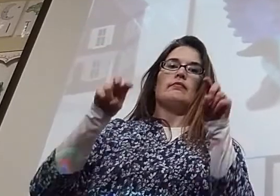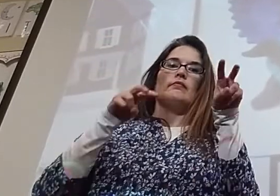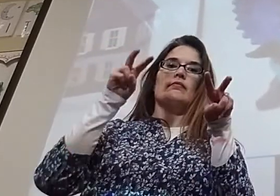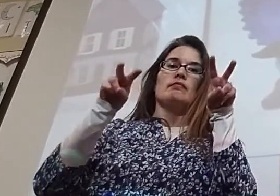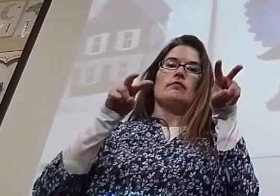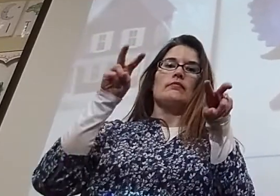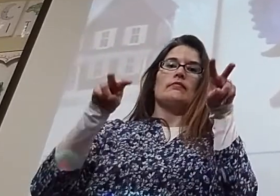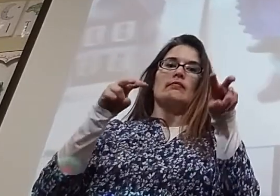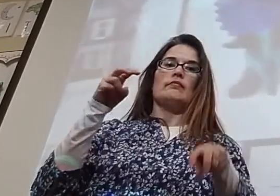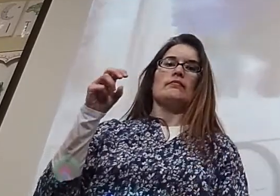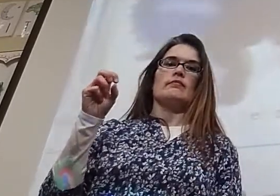dinosaurio,